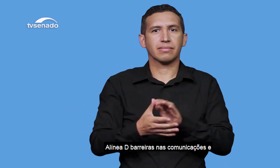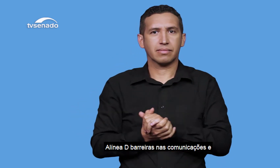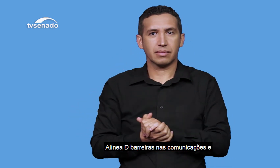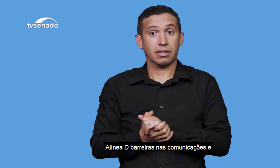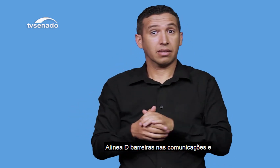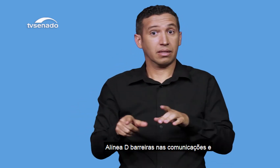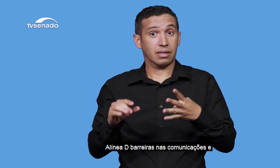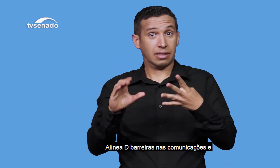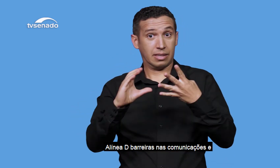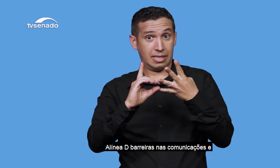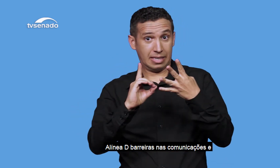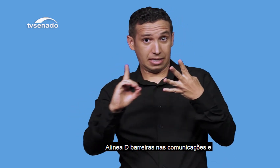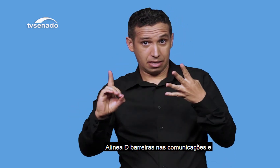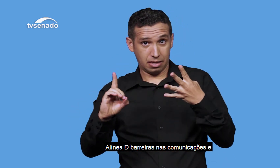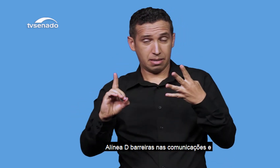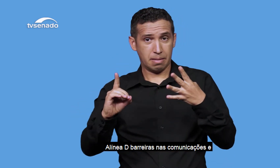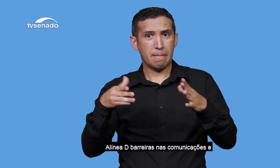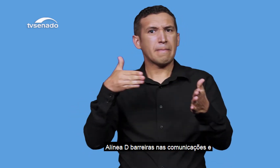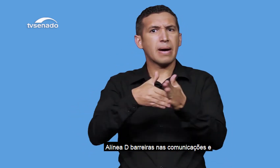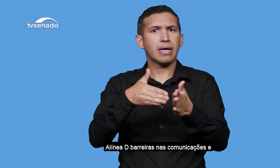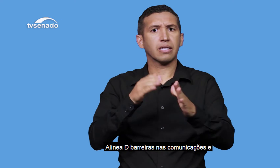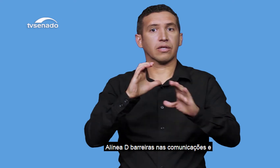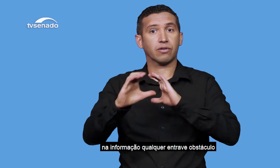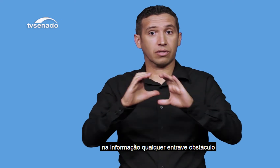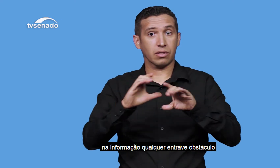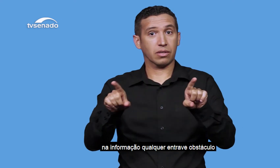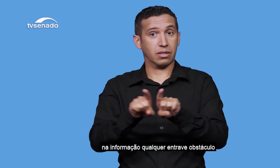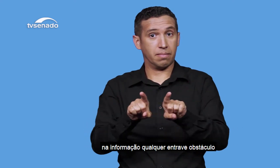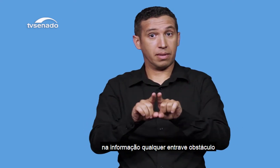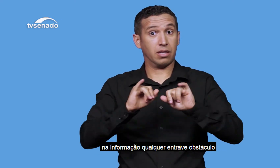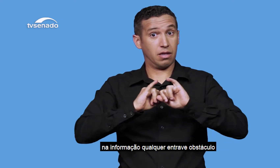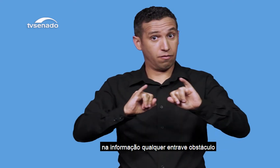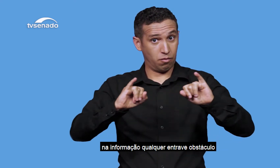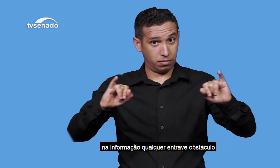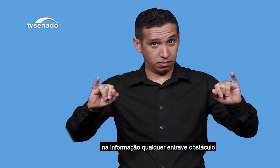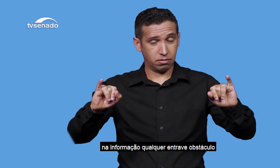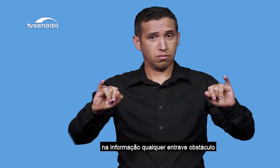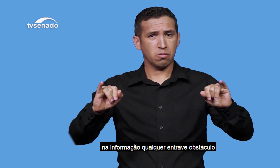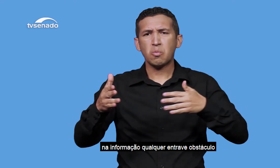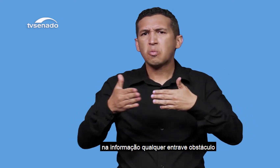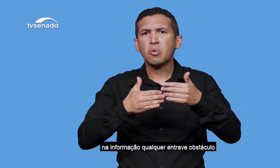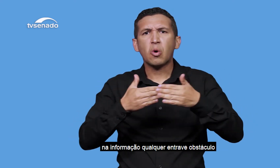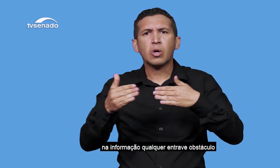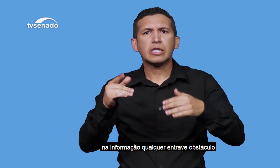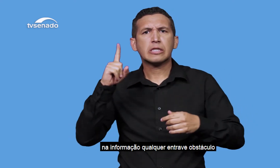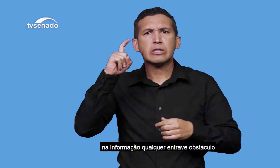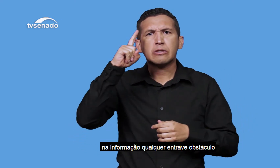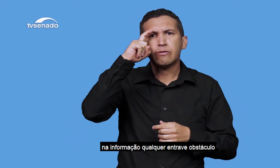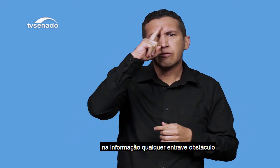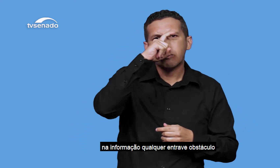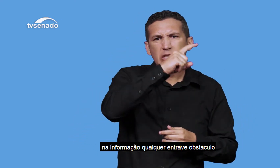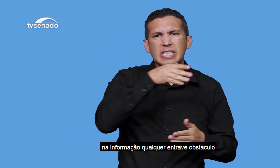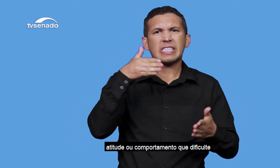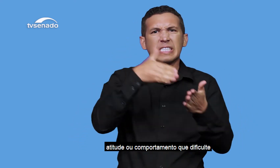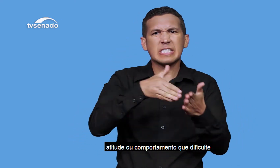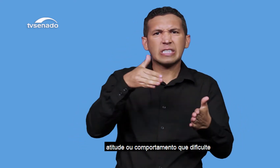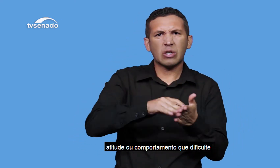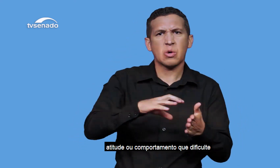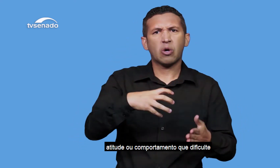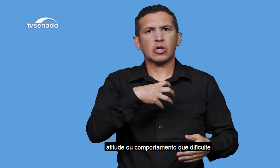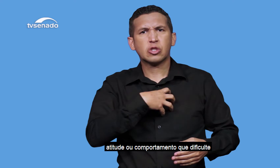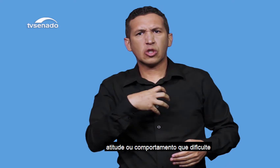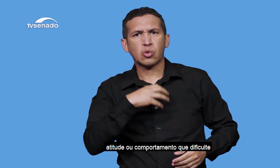a linha de barreiras nas comunicações e na informação qualquer entrave obstáculo